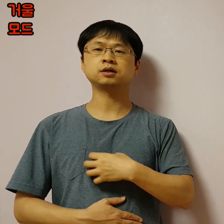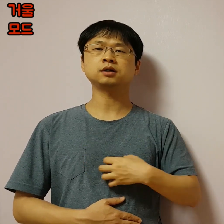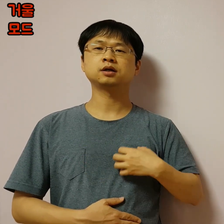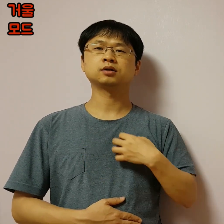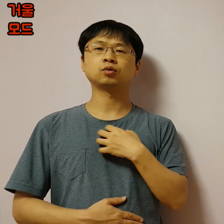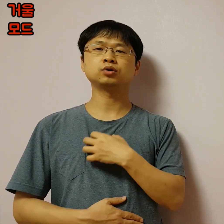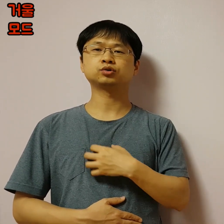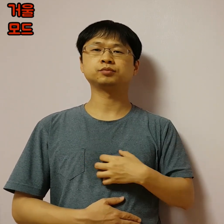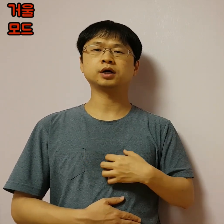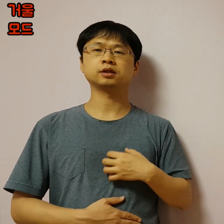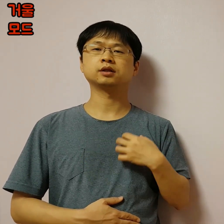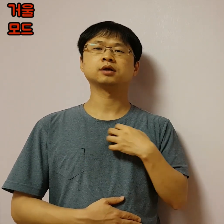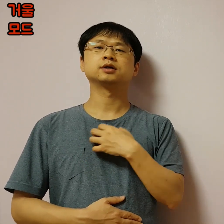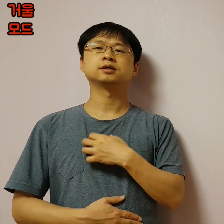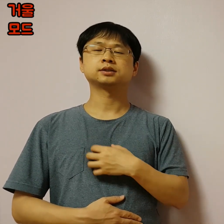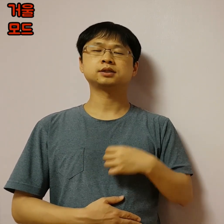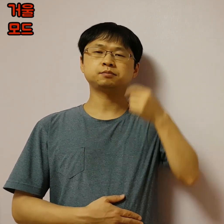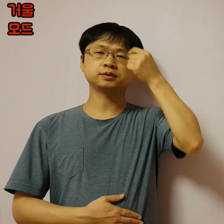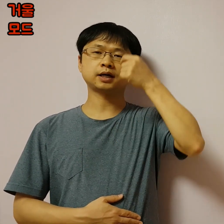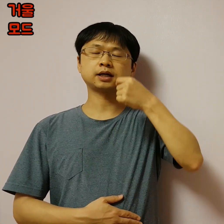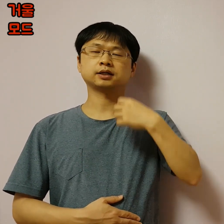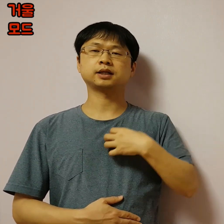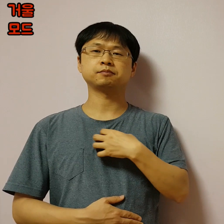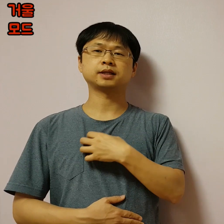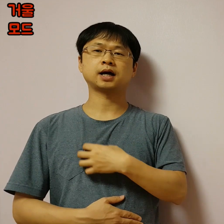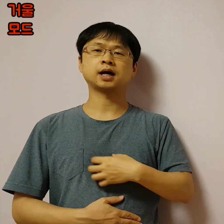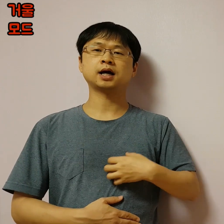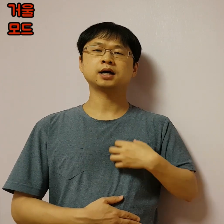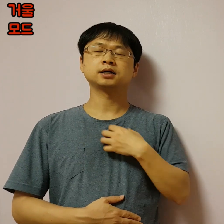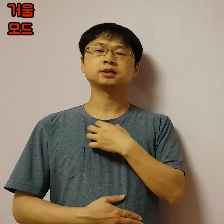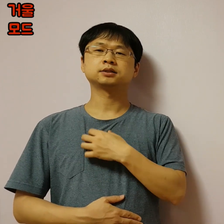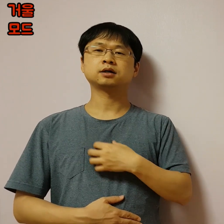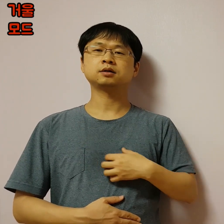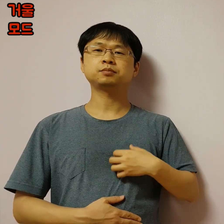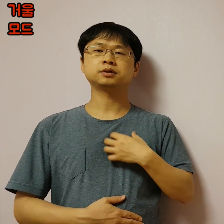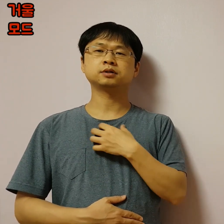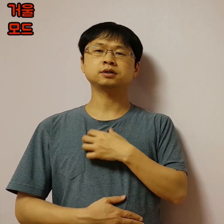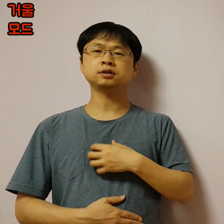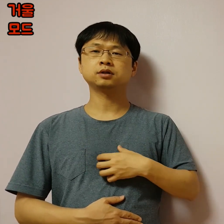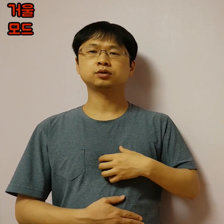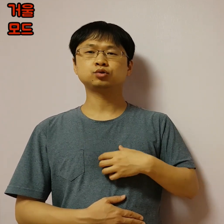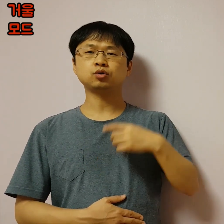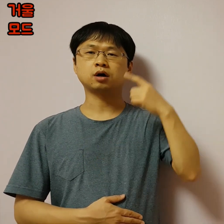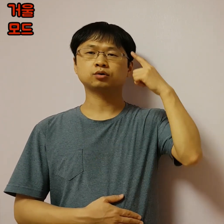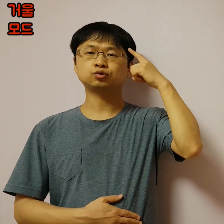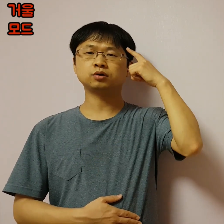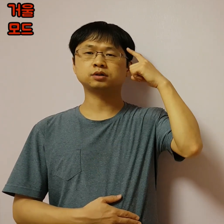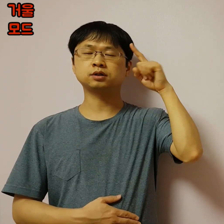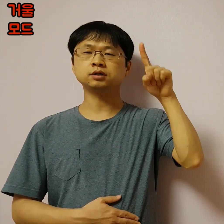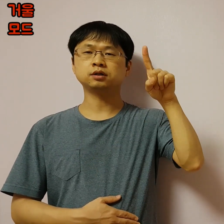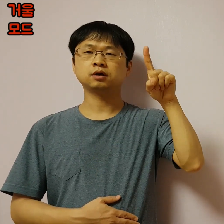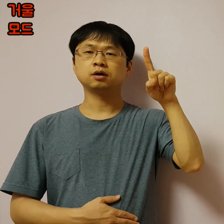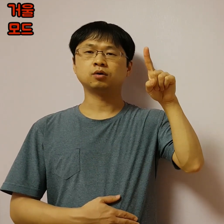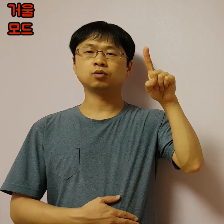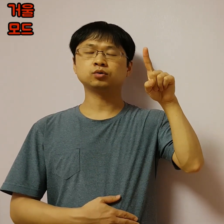손가락을 돌려주면 슬프다라는 게 됩니다. 서글픈 추억은